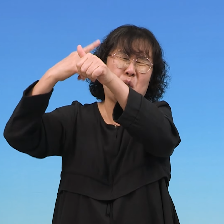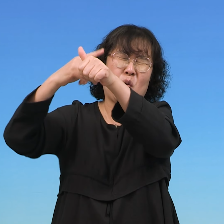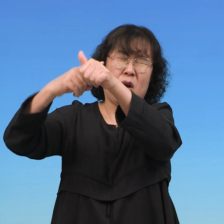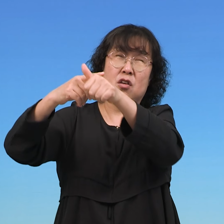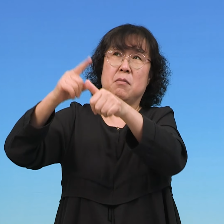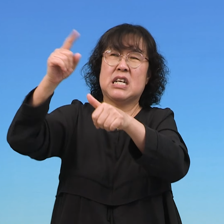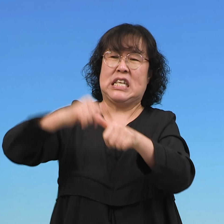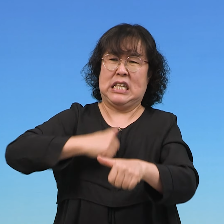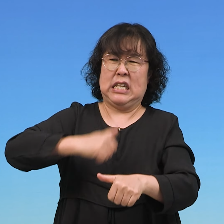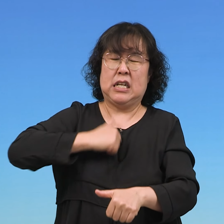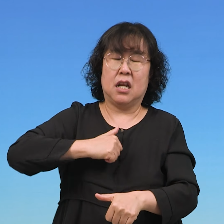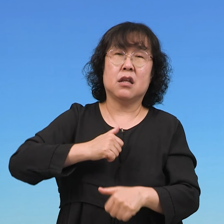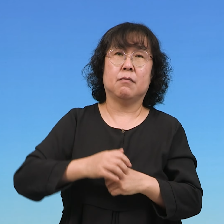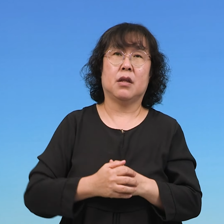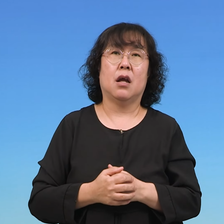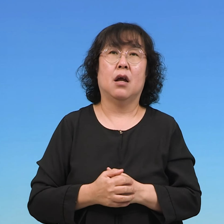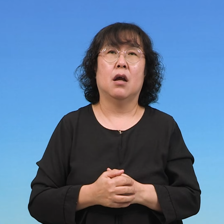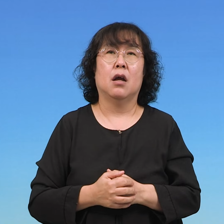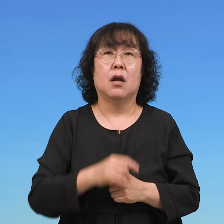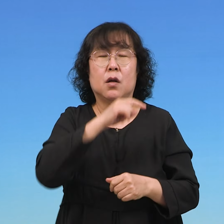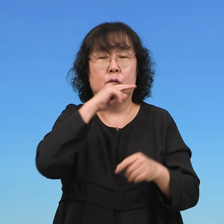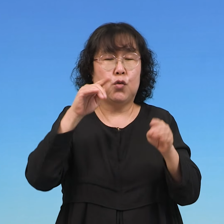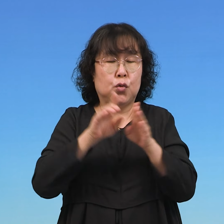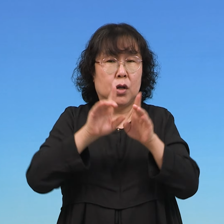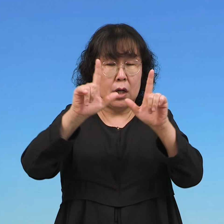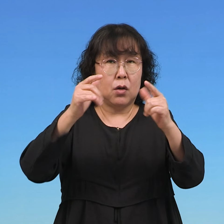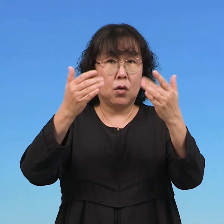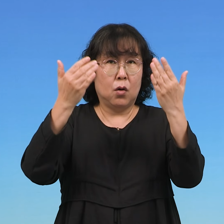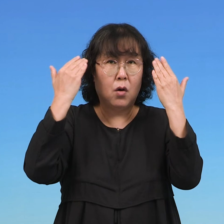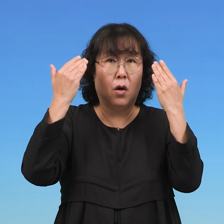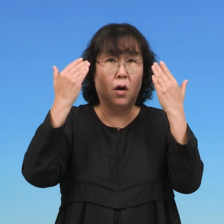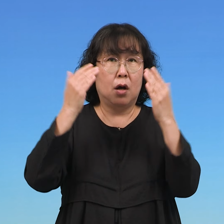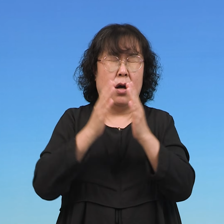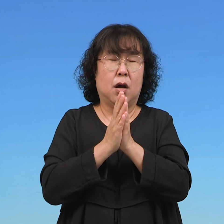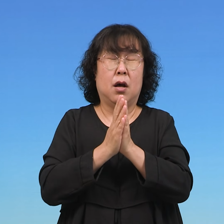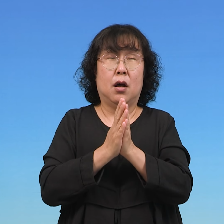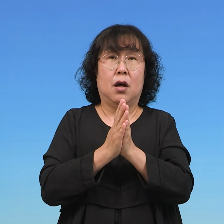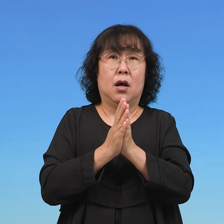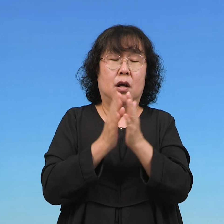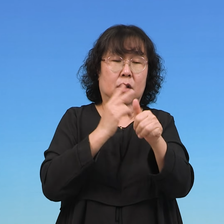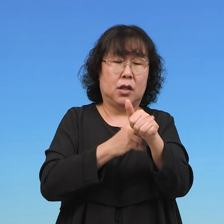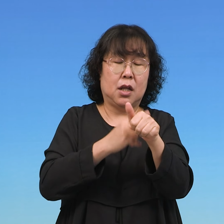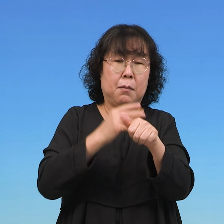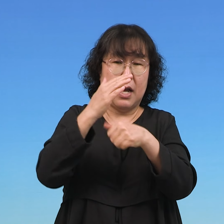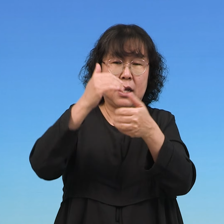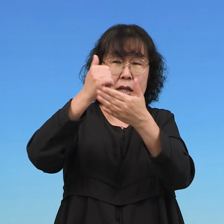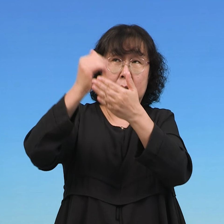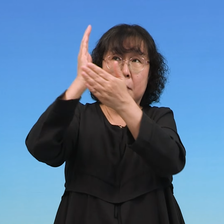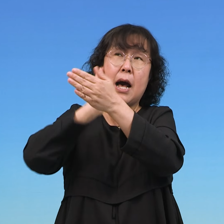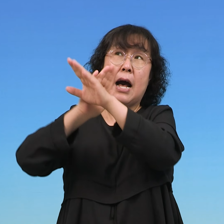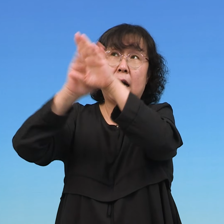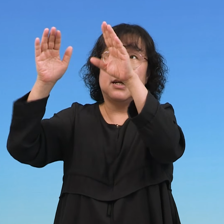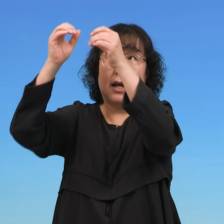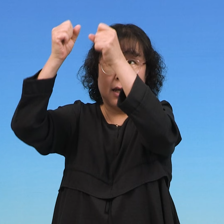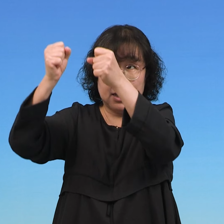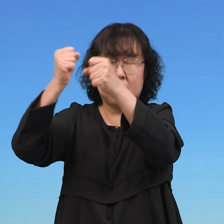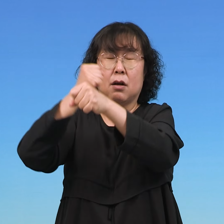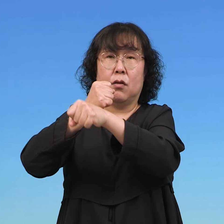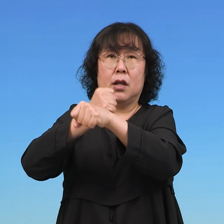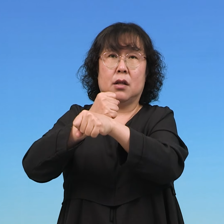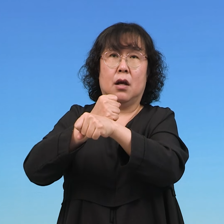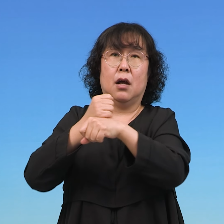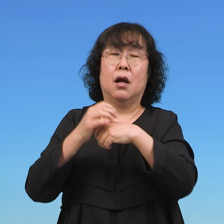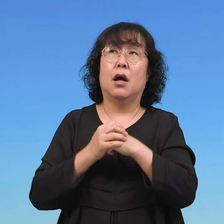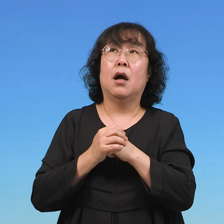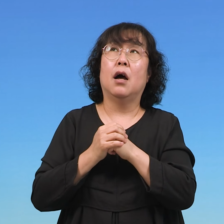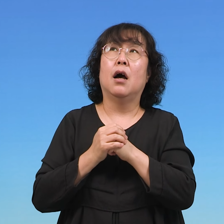하고, 그리고 또 막 그냥 주일학교 선생님이 또 하나님이 하늘에 계시다 그래가지고 막 하늘로, 나중에 신학